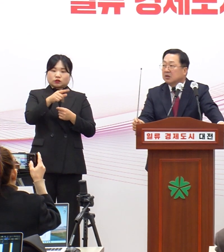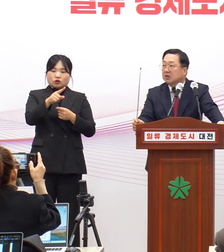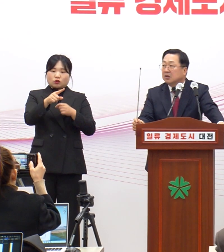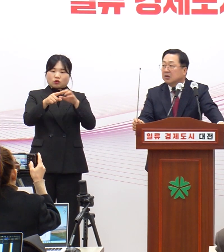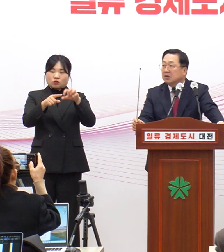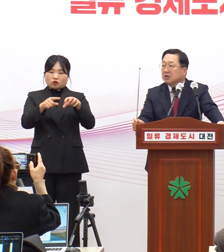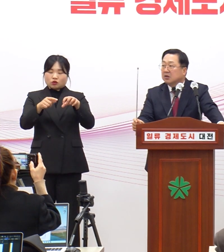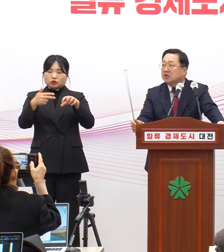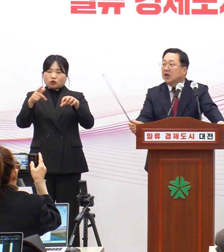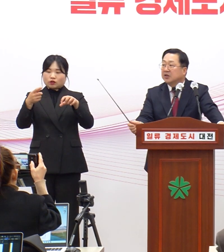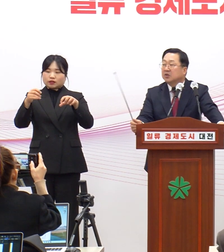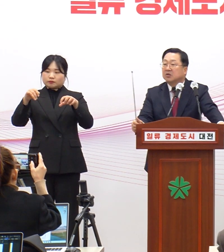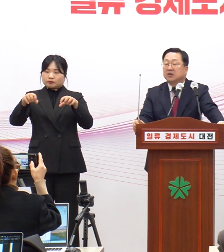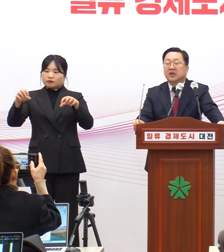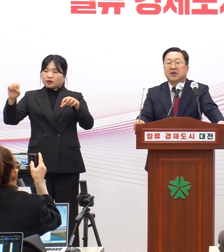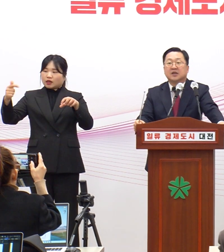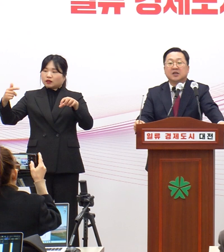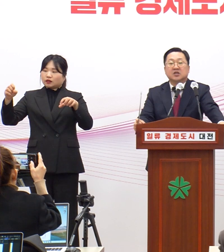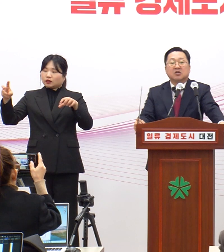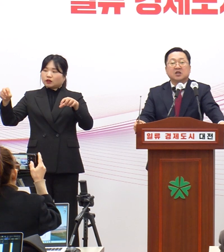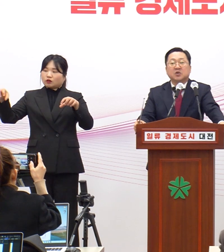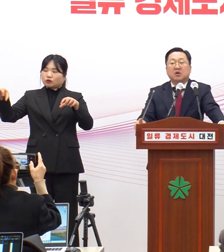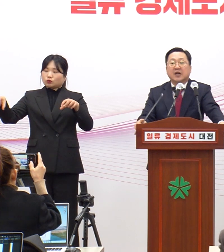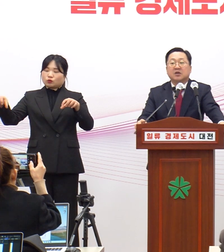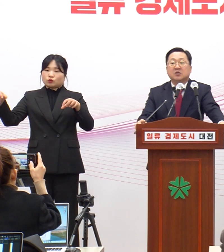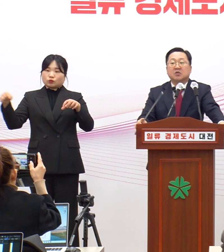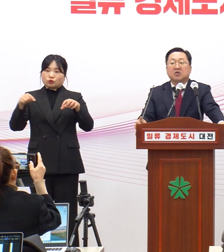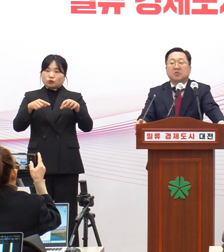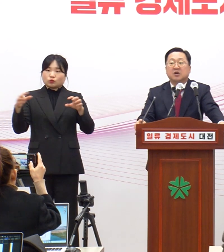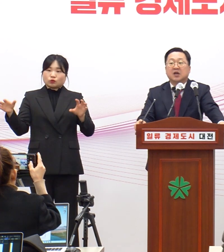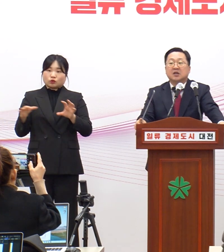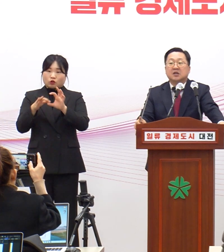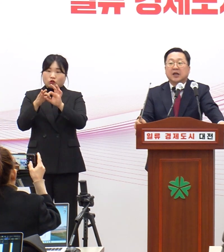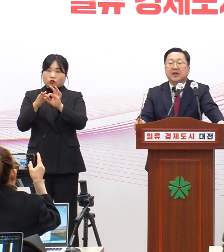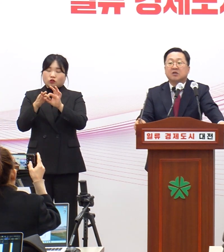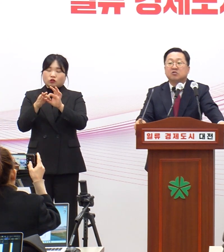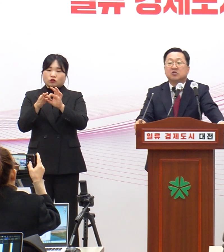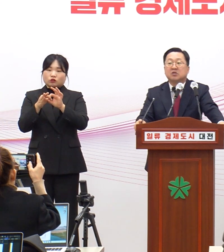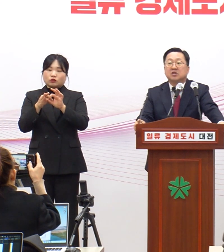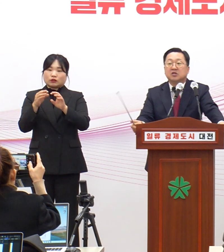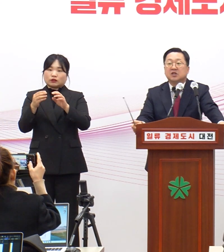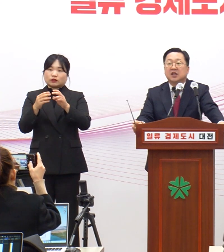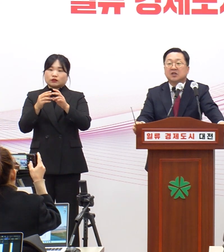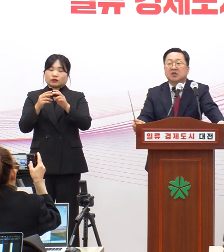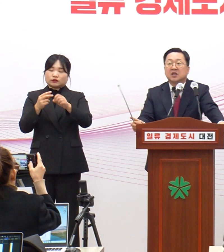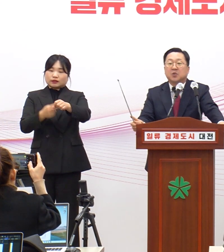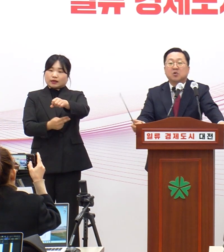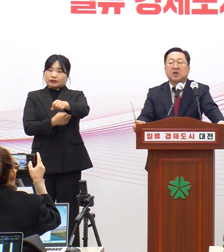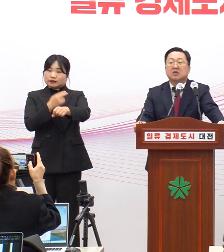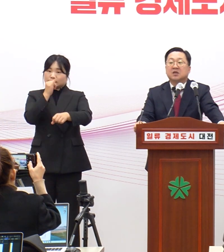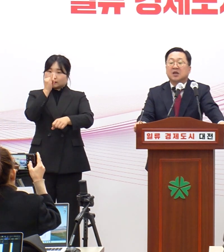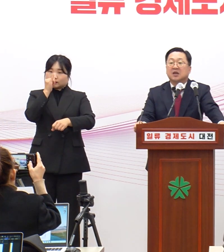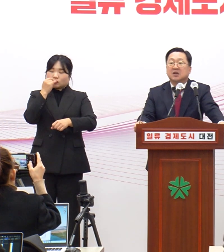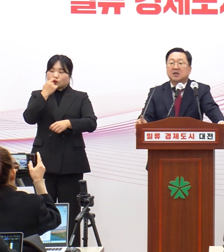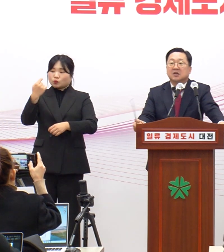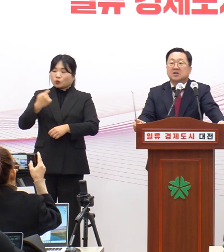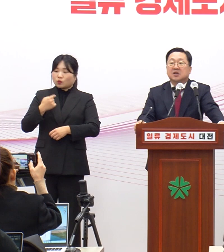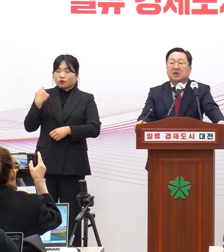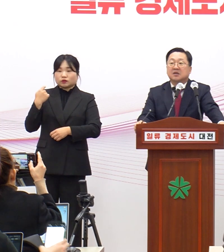정림동, 안영동으로 넘어오는. 그렇죠. 안영동으로. 예. 정림동 안영동으로 넘어가는 다리 구조 있는데 저한테 보고를